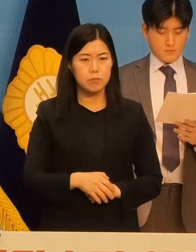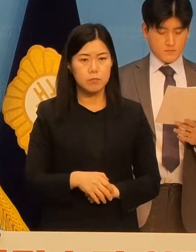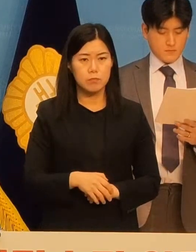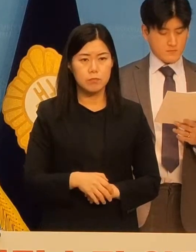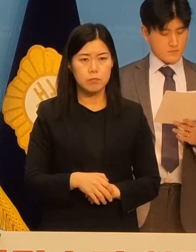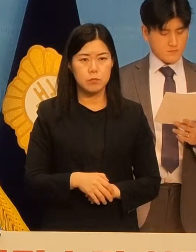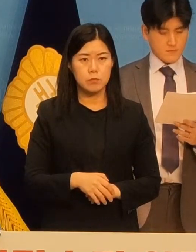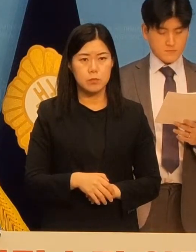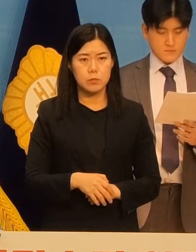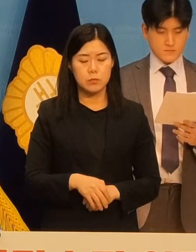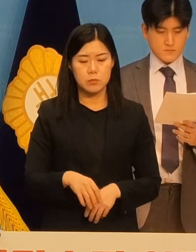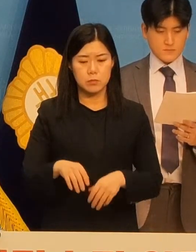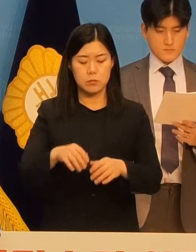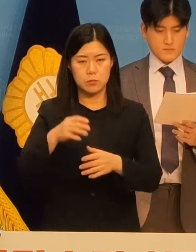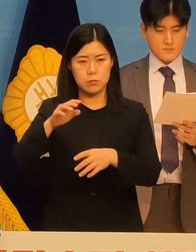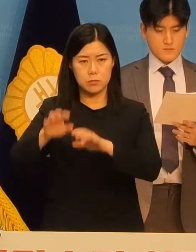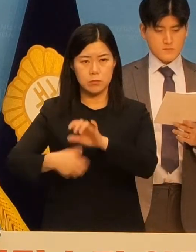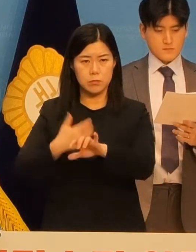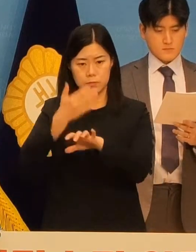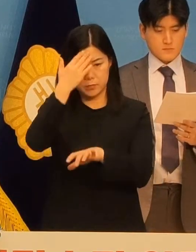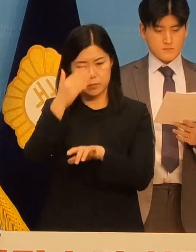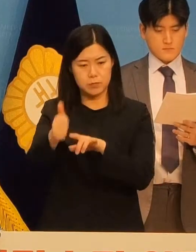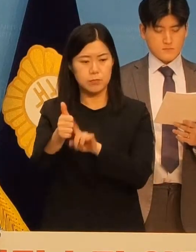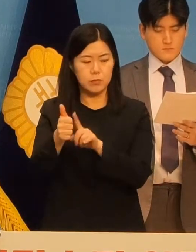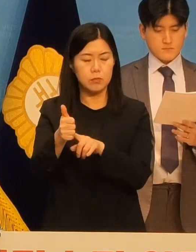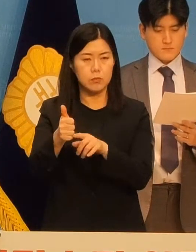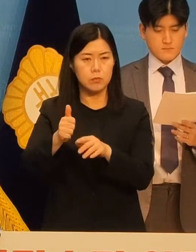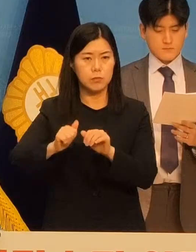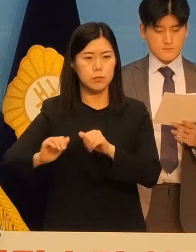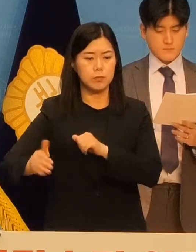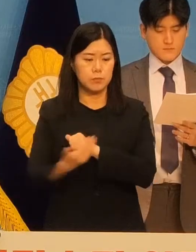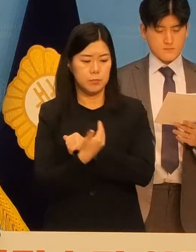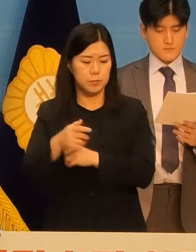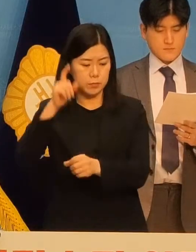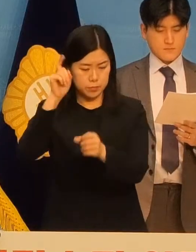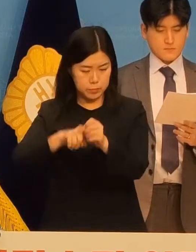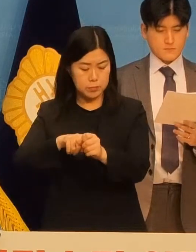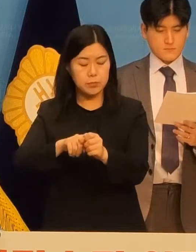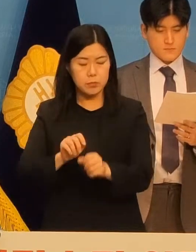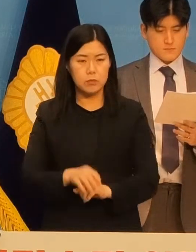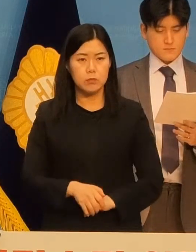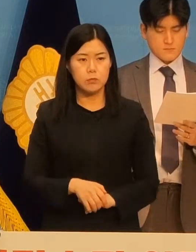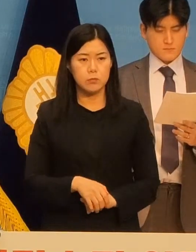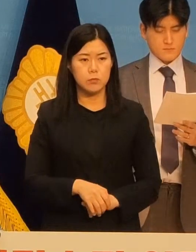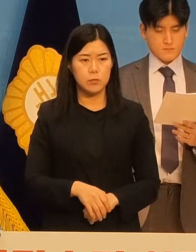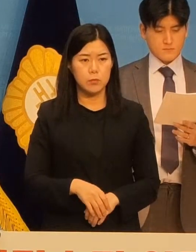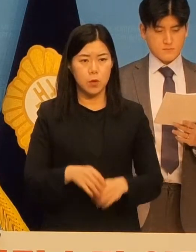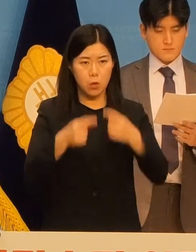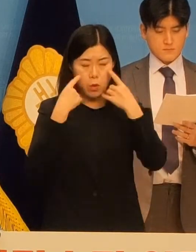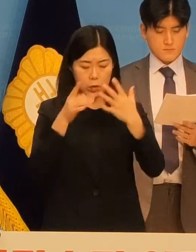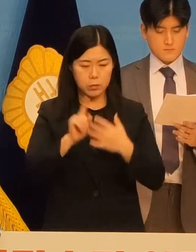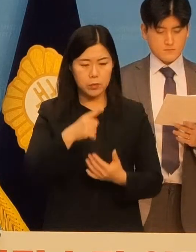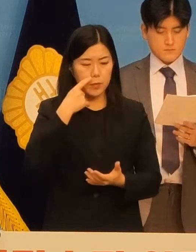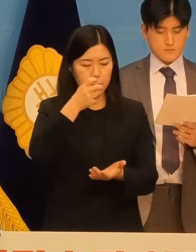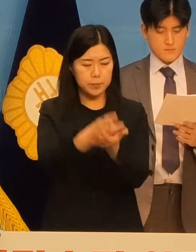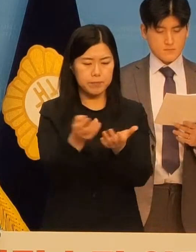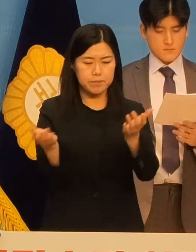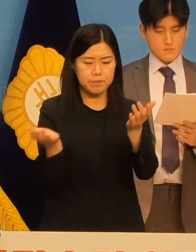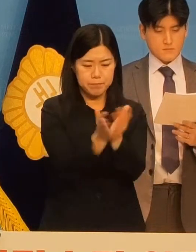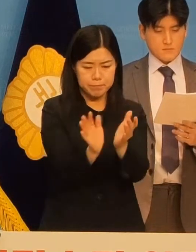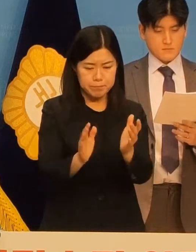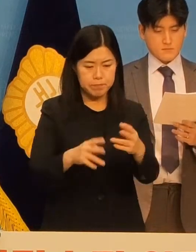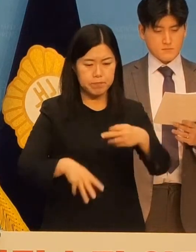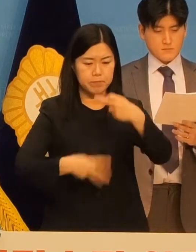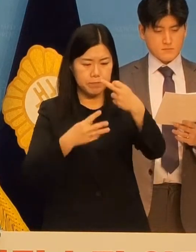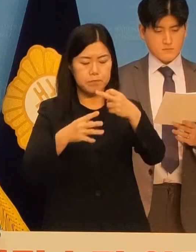무너뜨리려 시도한 내란 속의 윤석열을 비호할 목적으로 명백히 위법했던 12.3